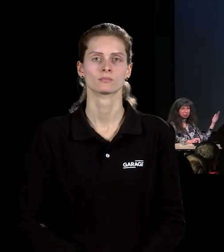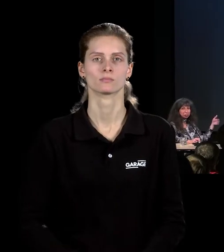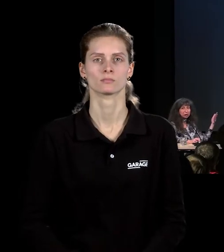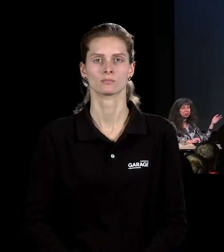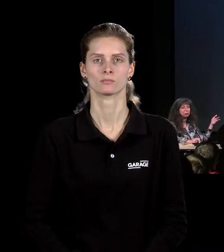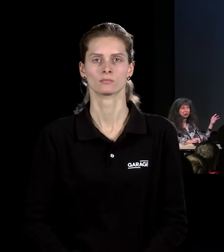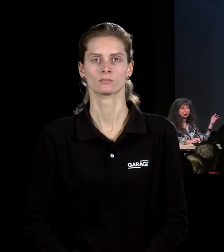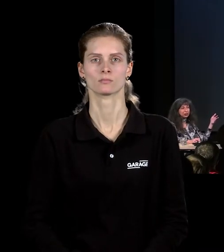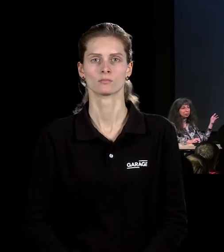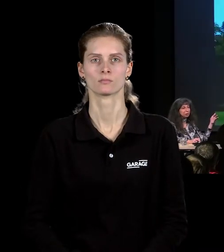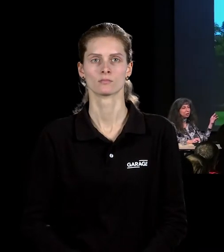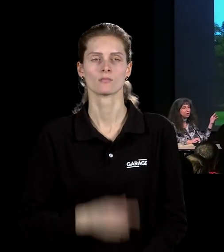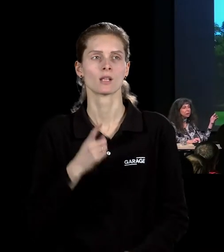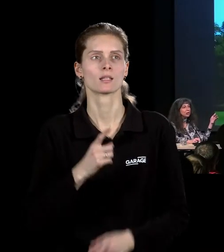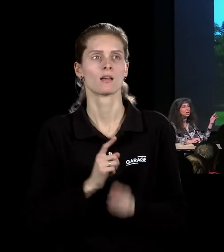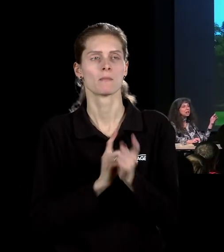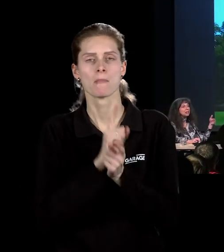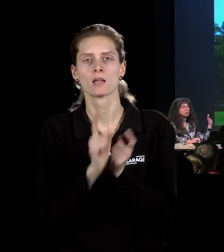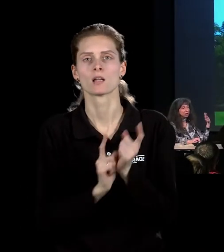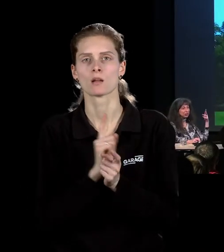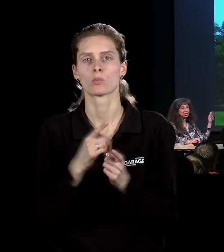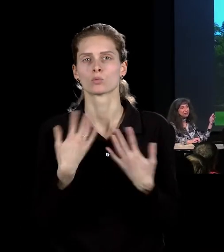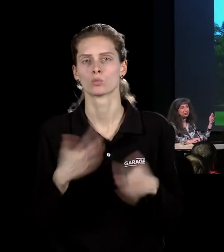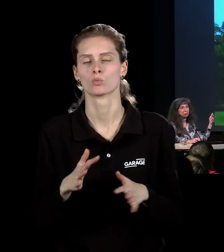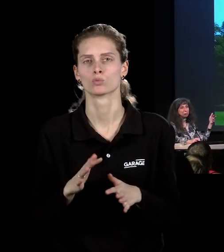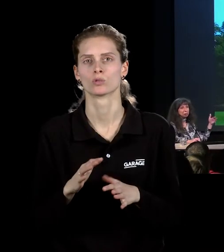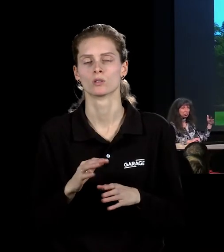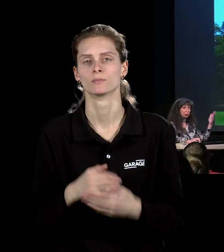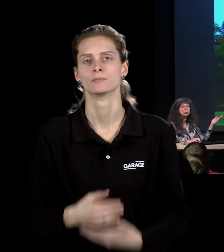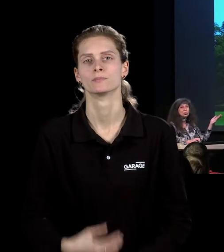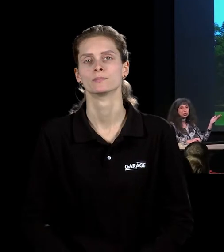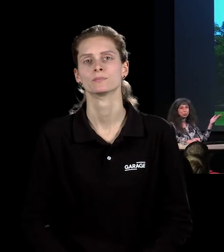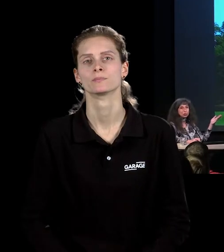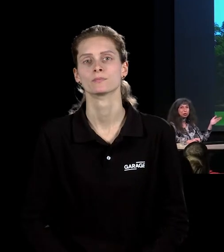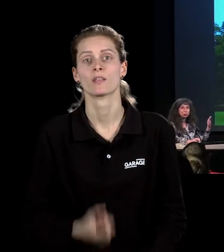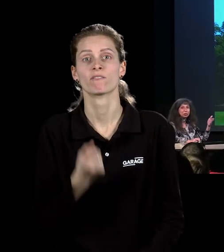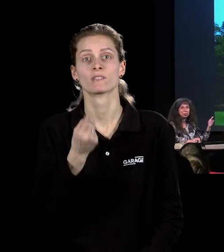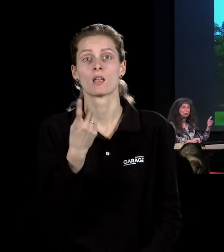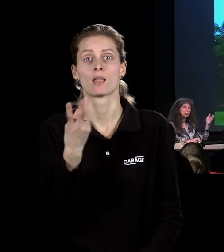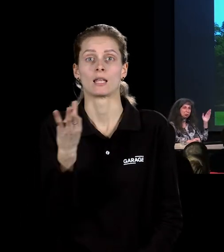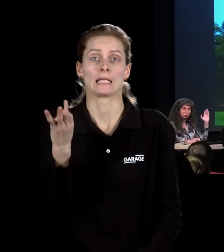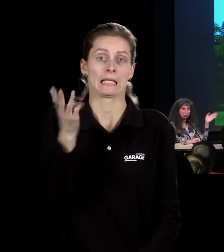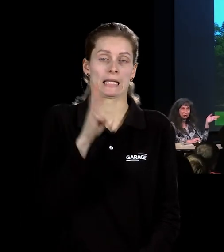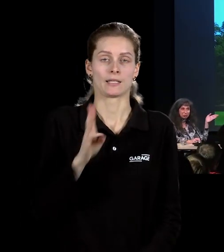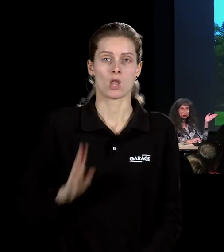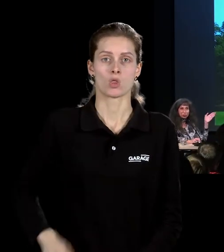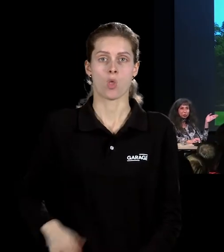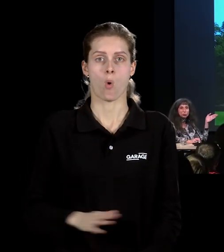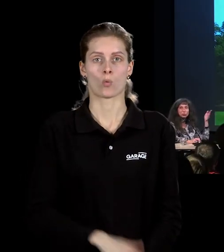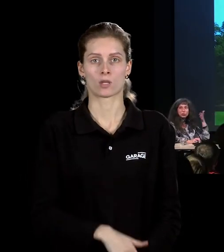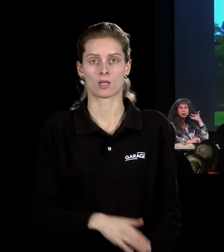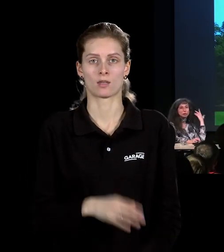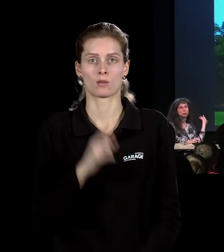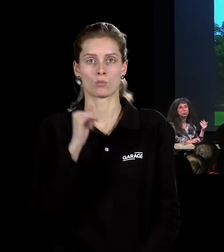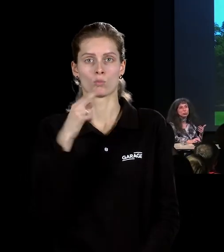естественно, переработанные эти самые фрагменты. И возникает трехногий Будда, такой, как бы, может быть,